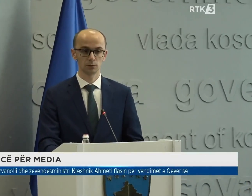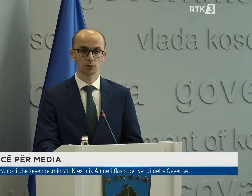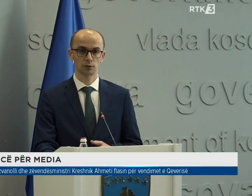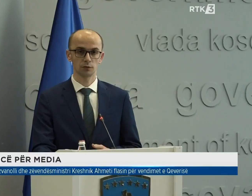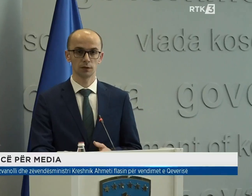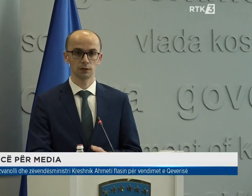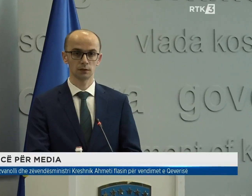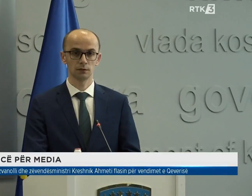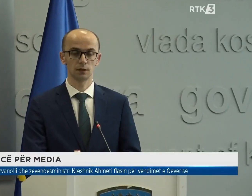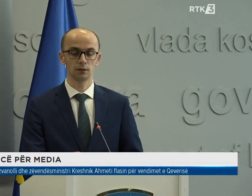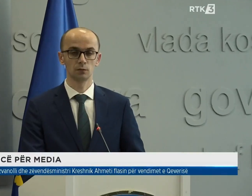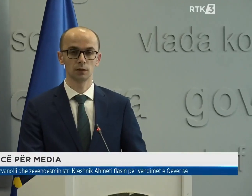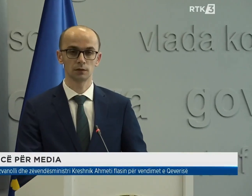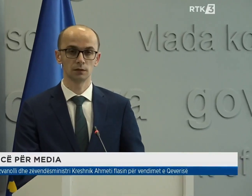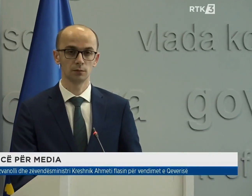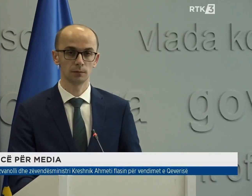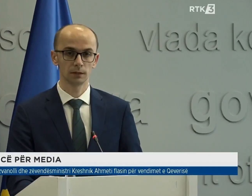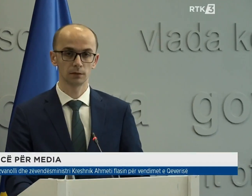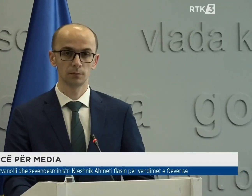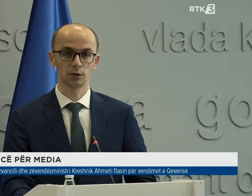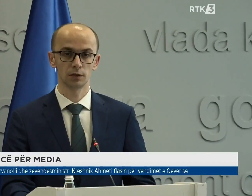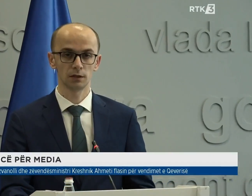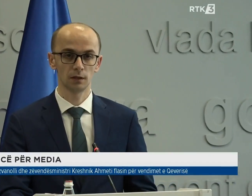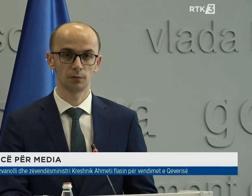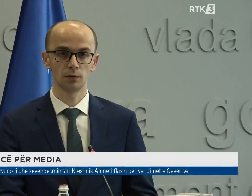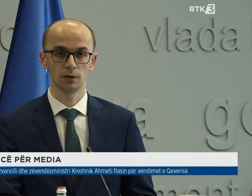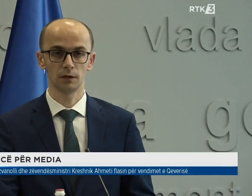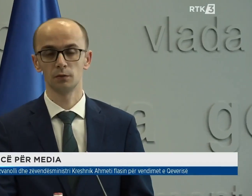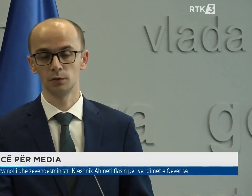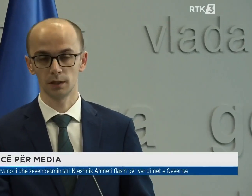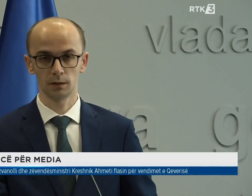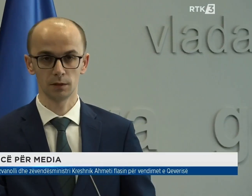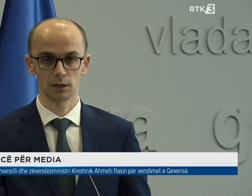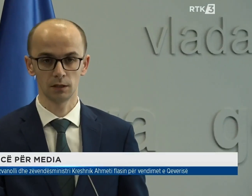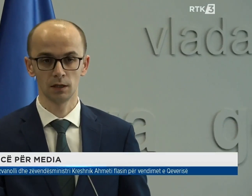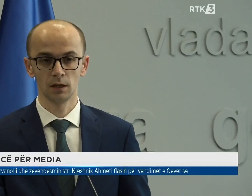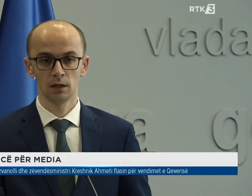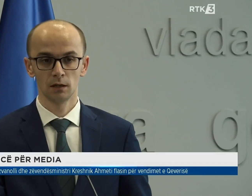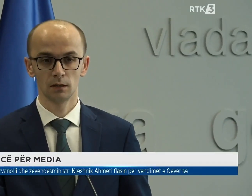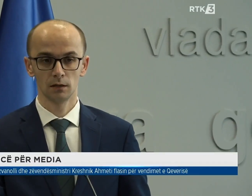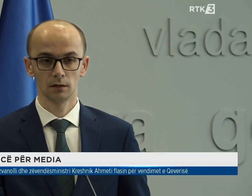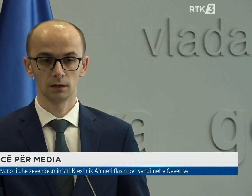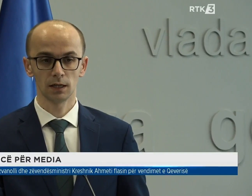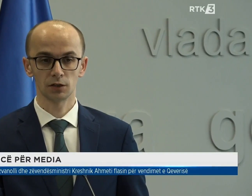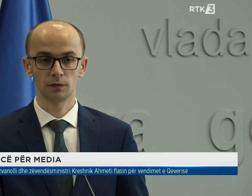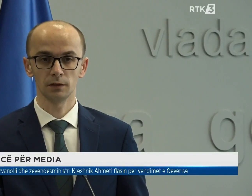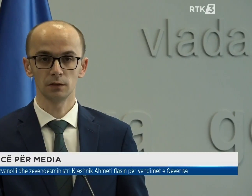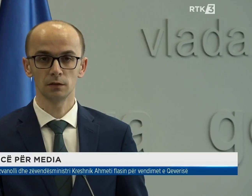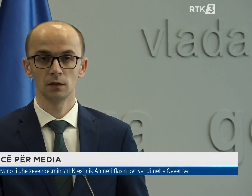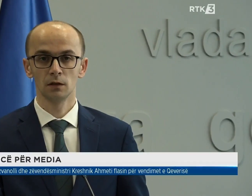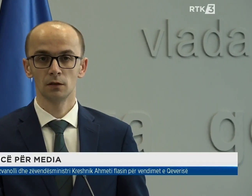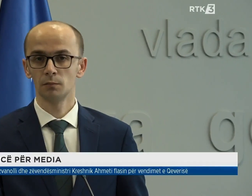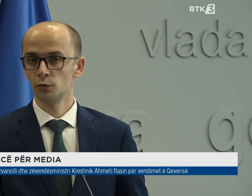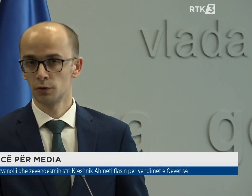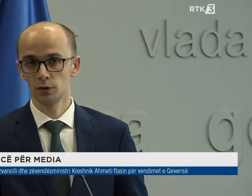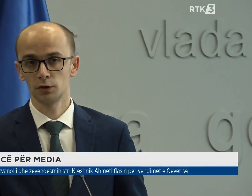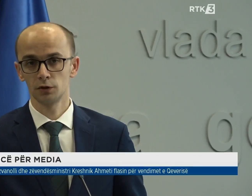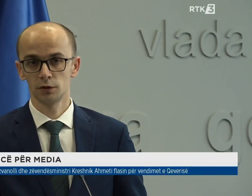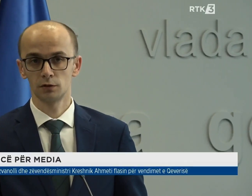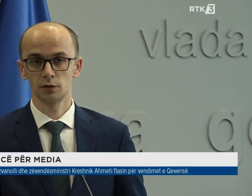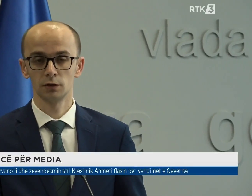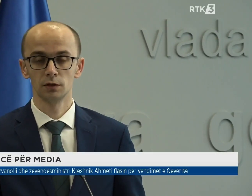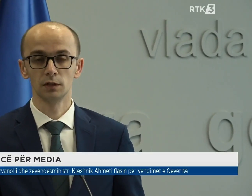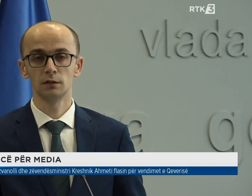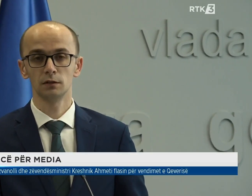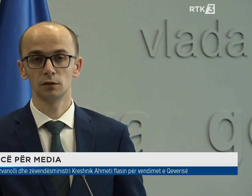tanë ndërkombëtar, qofshin ata të deleguar si diplomatë në Prishtinë apo edhe kur ne kemi qenë jashtë vendit. Dhe po, kjo është